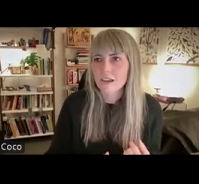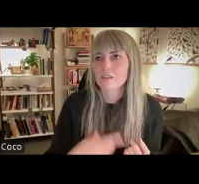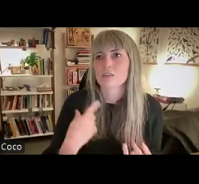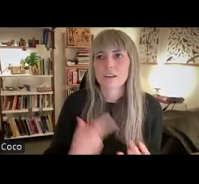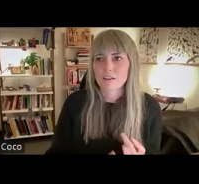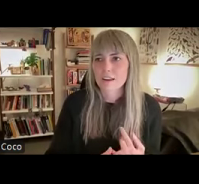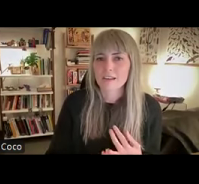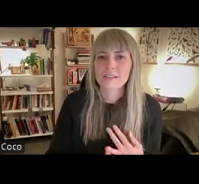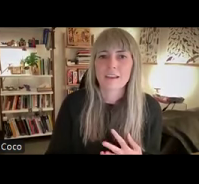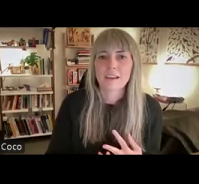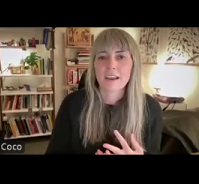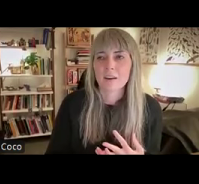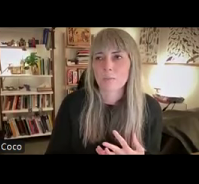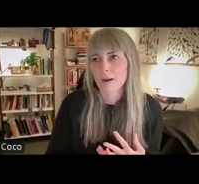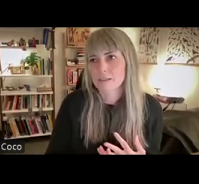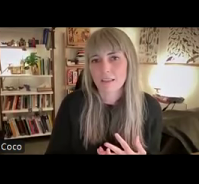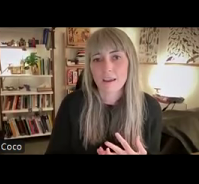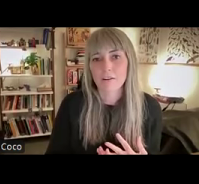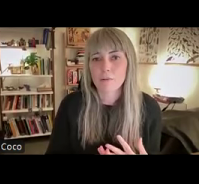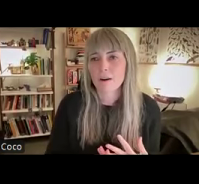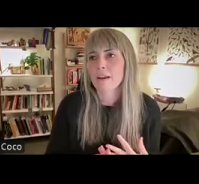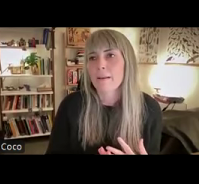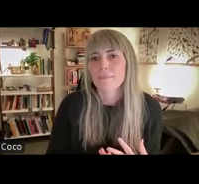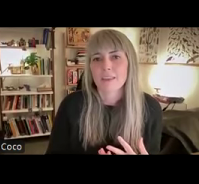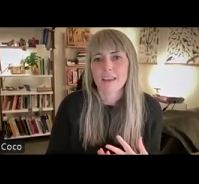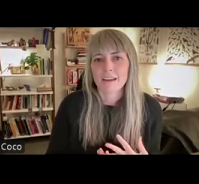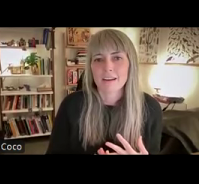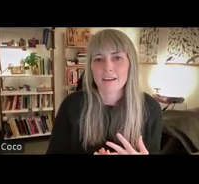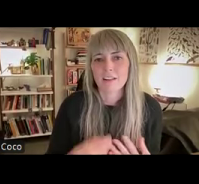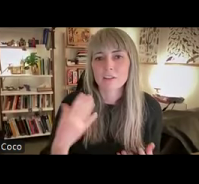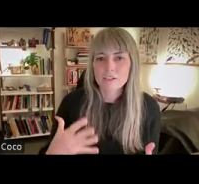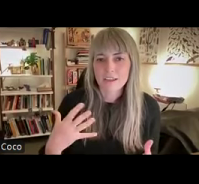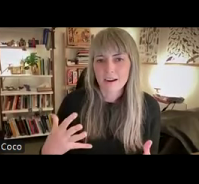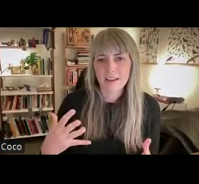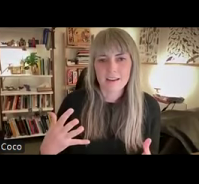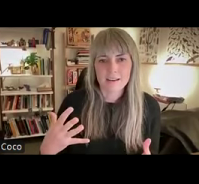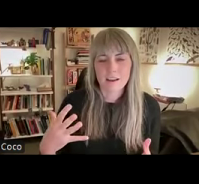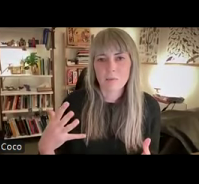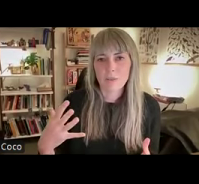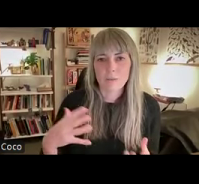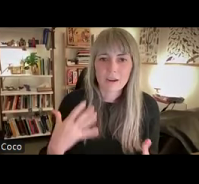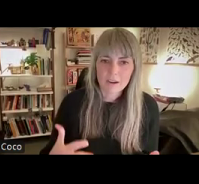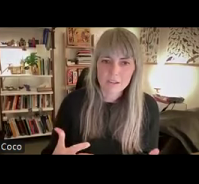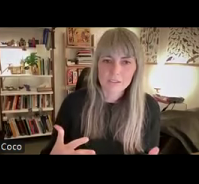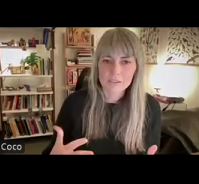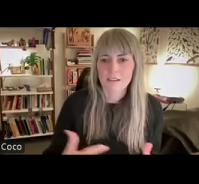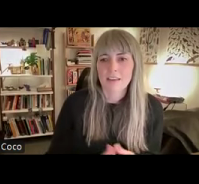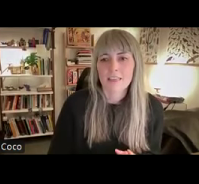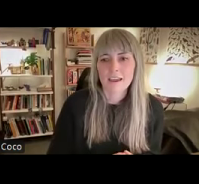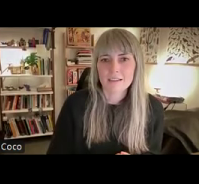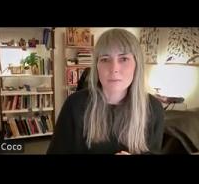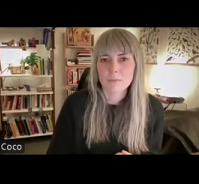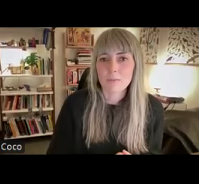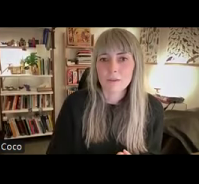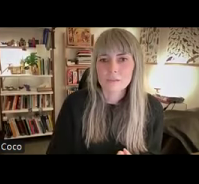hearing clínica test or para hearing que les puedan aids hacer una prueba at a price that auditiva o they para could recibir afford. dispositivos de ayuda And auditiva I en un learned lugar en el que pudieran pagar y ahí aprendí